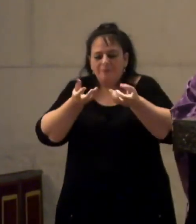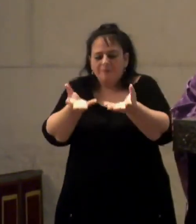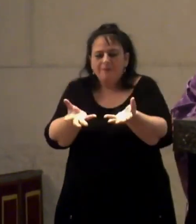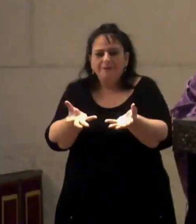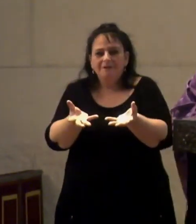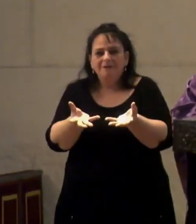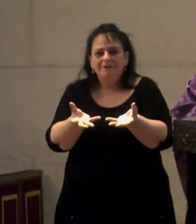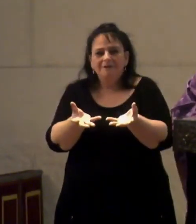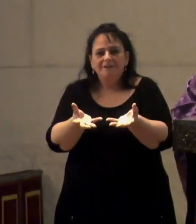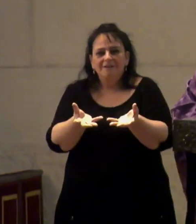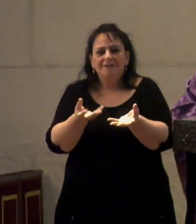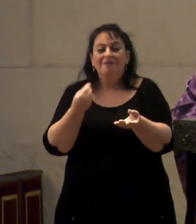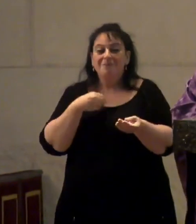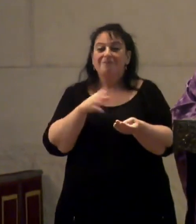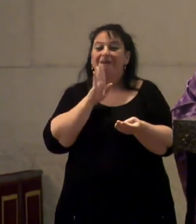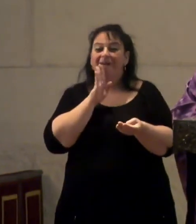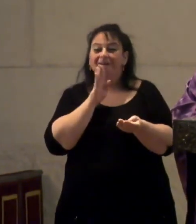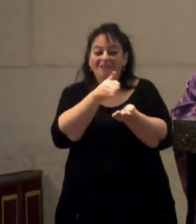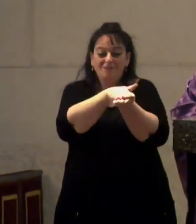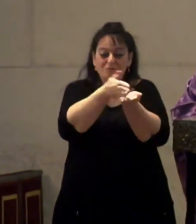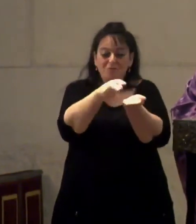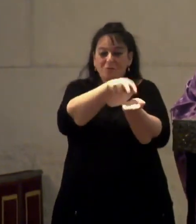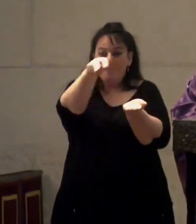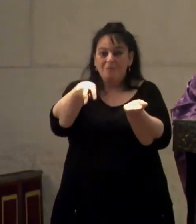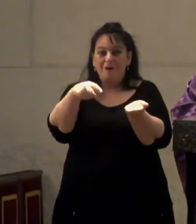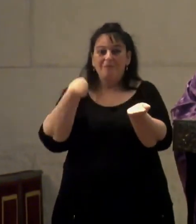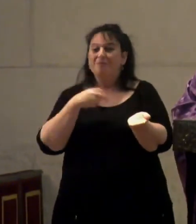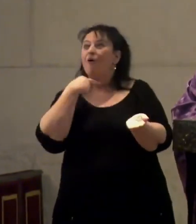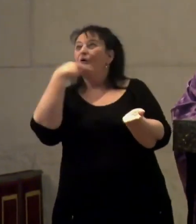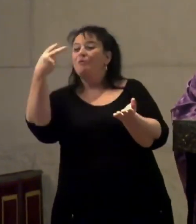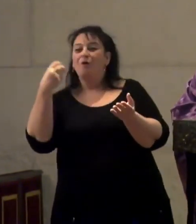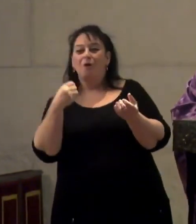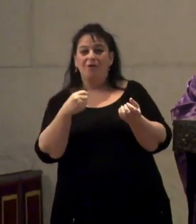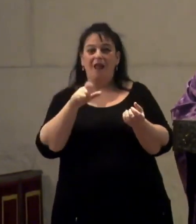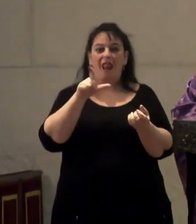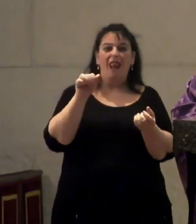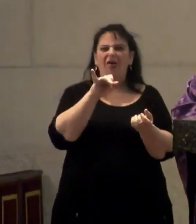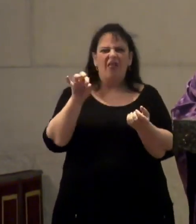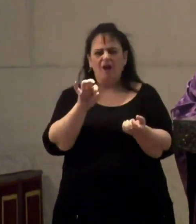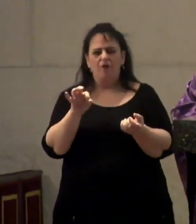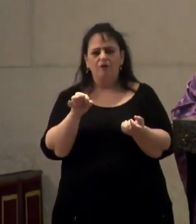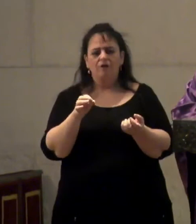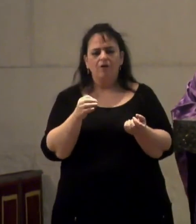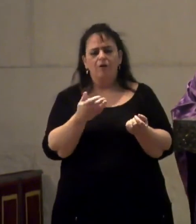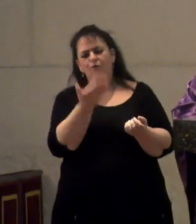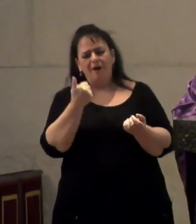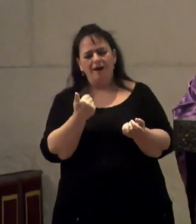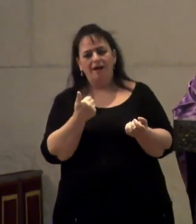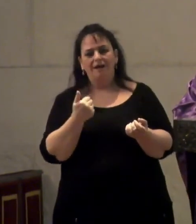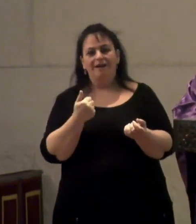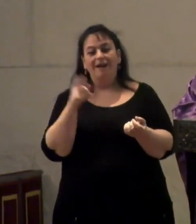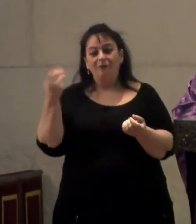sacar de la tumba a esta voz del Señor: Lázaro, sal afuera, cada uno de